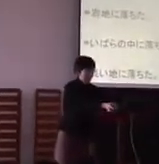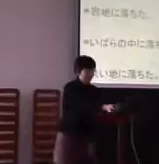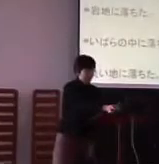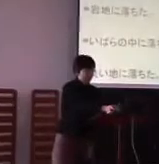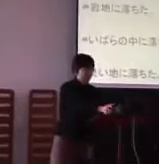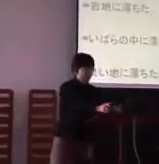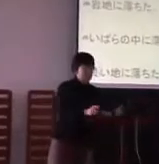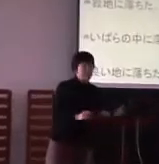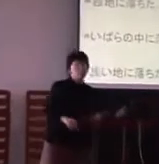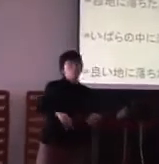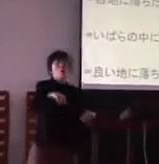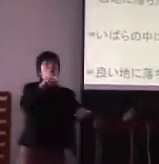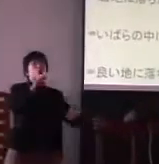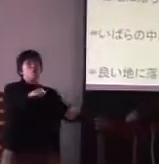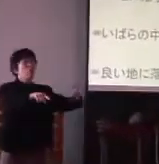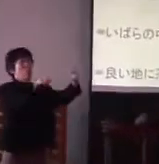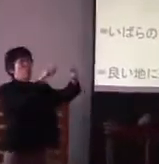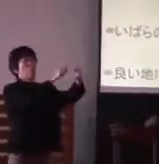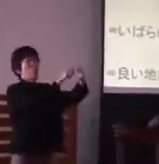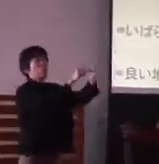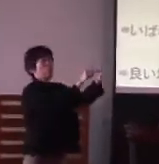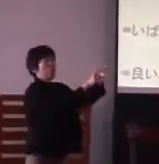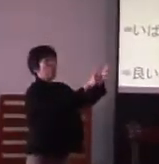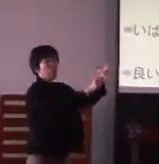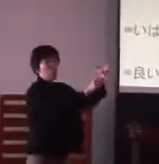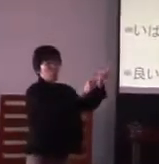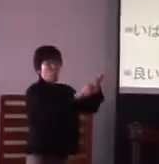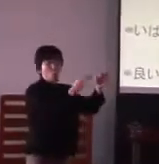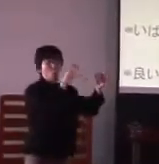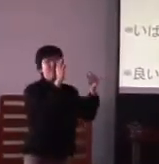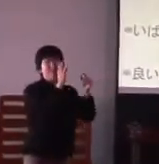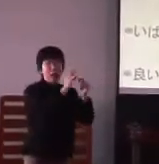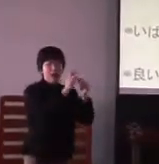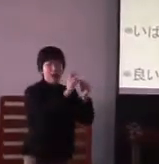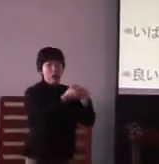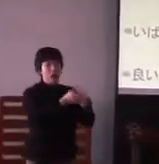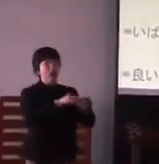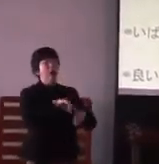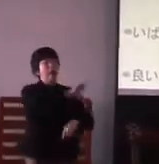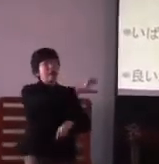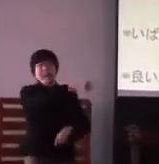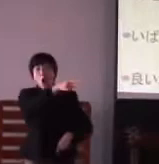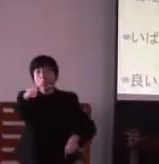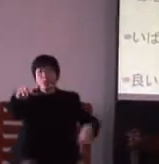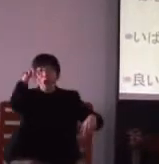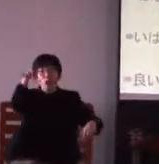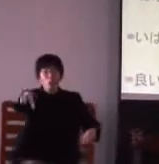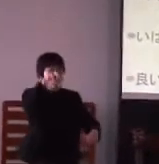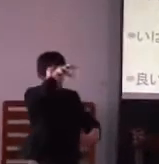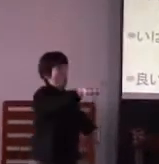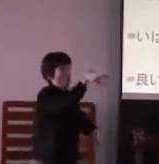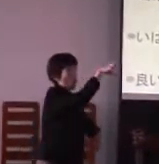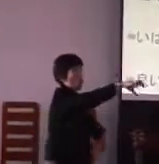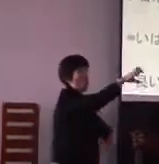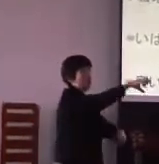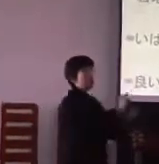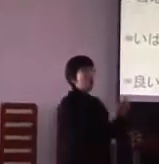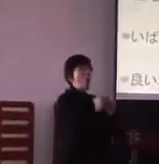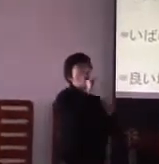種はどこへということですけれども、一つ二つ三つ四つのその種はいろいろなところに、